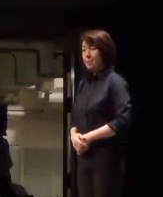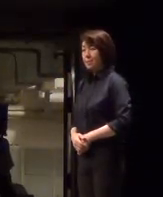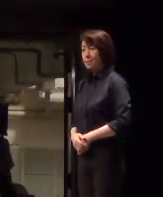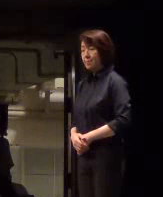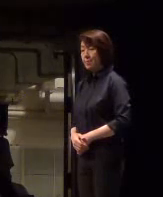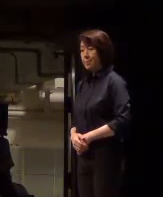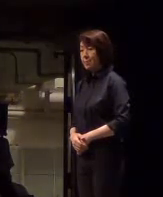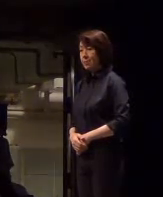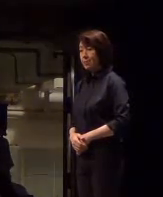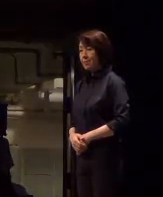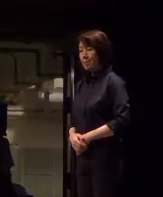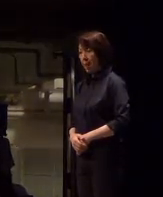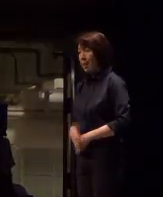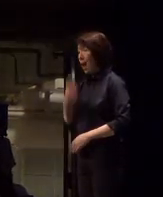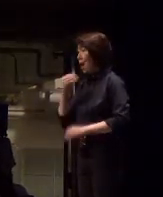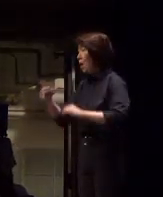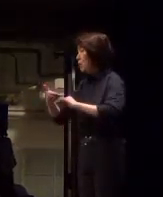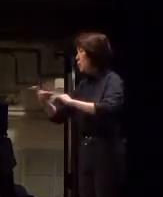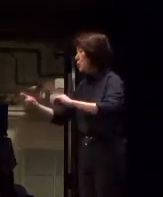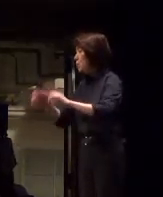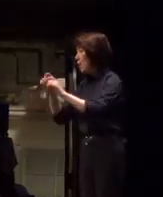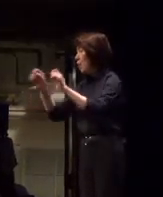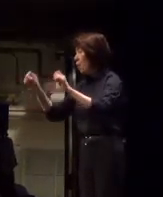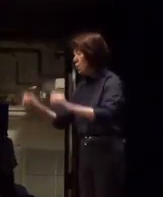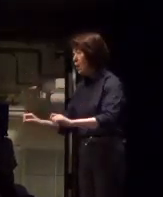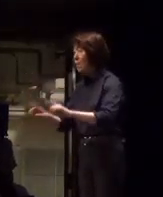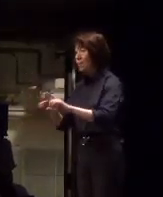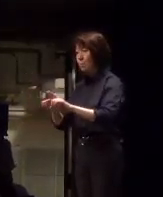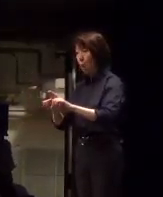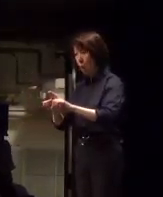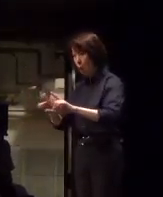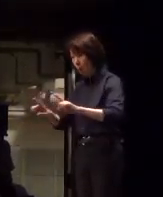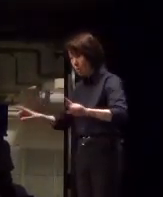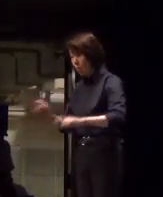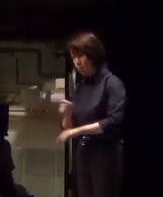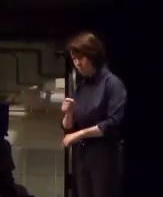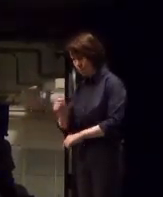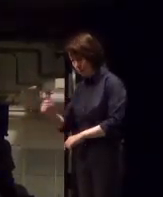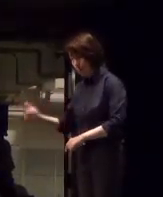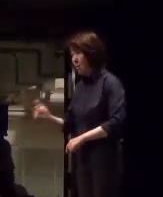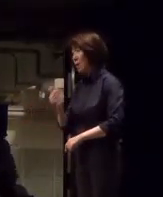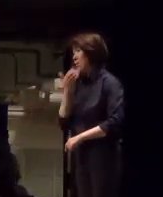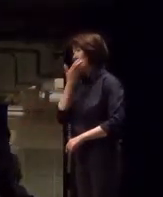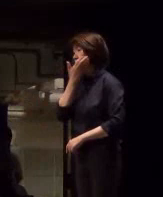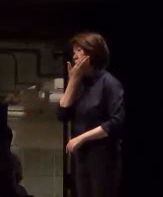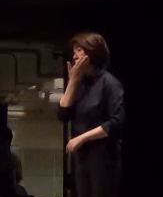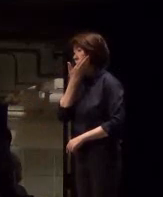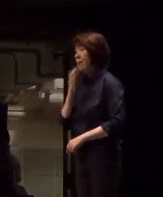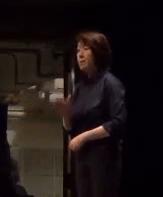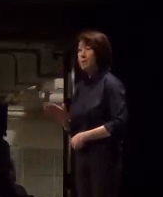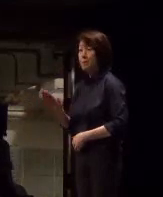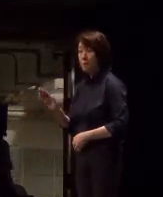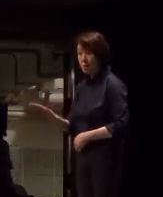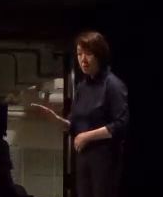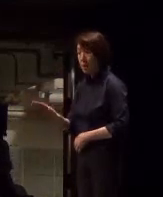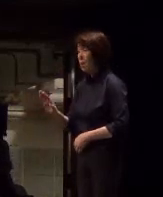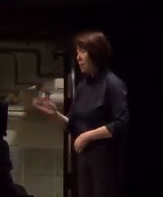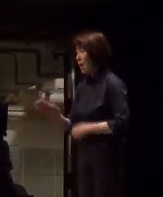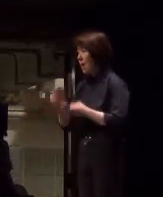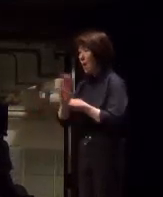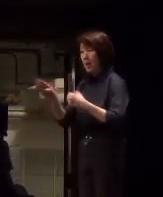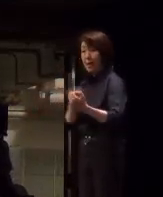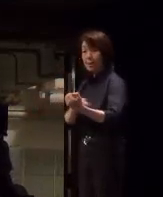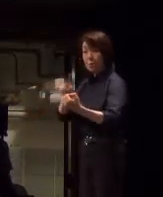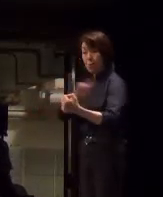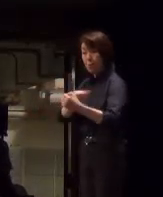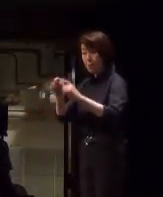それからですが、福島の問題はもちろんとてつもなく重大な問題です。しかし原子力の問